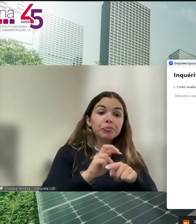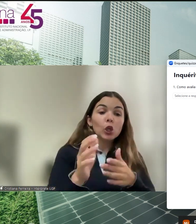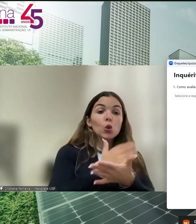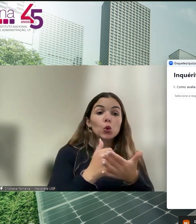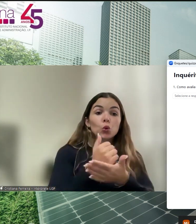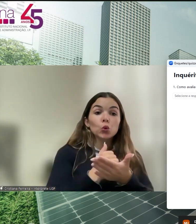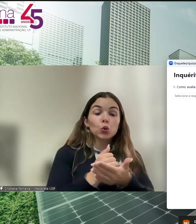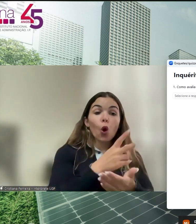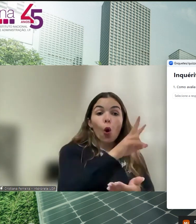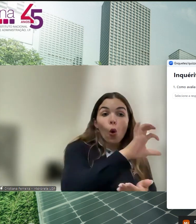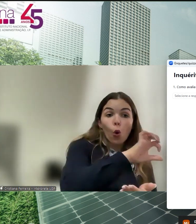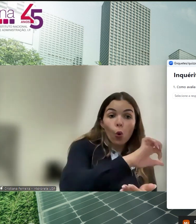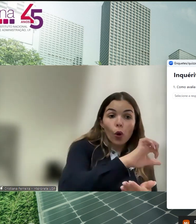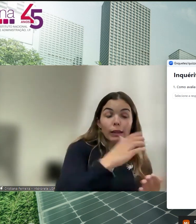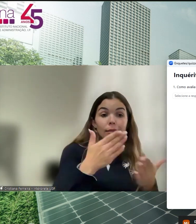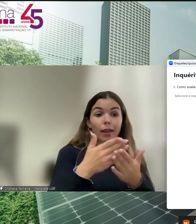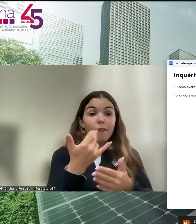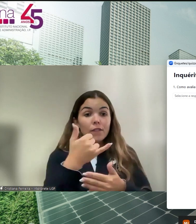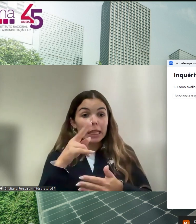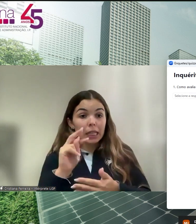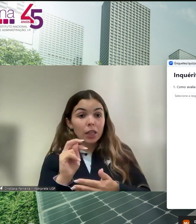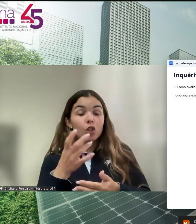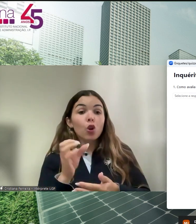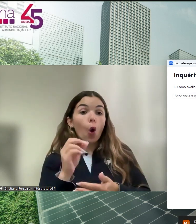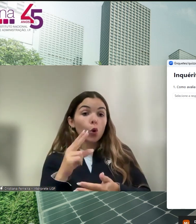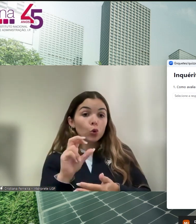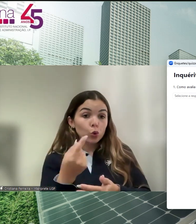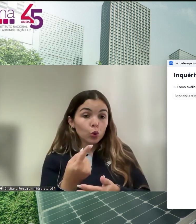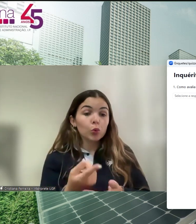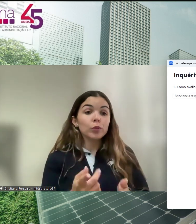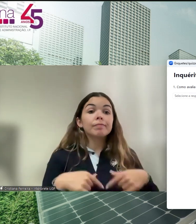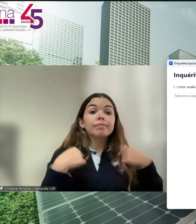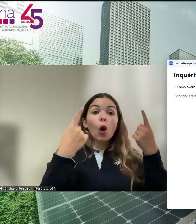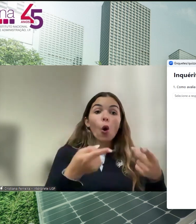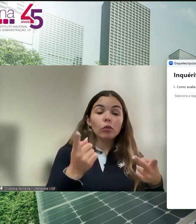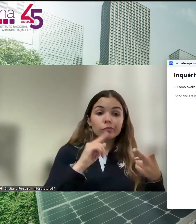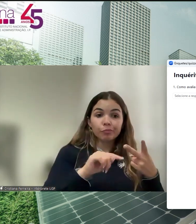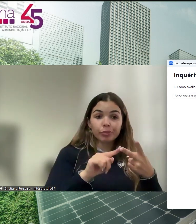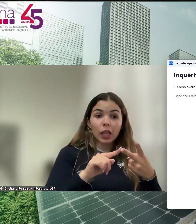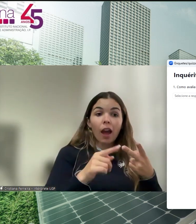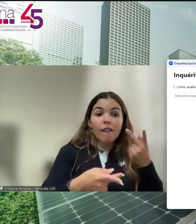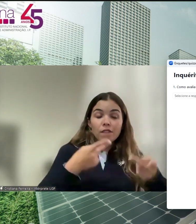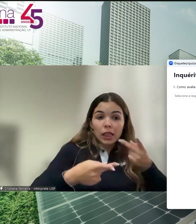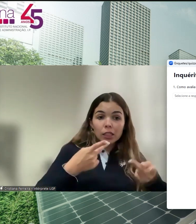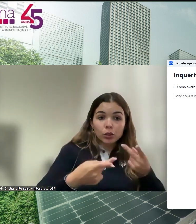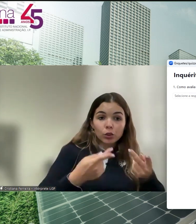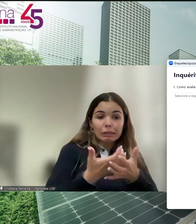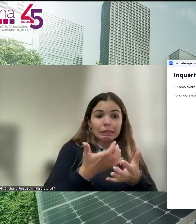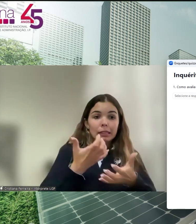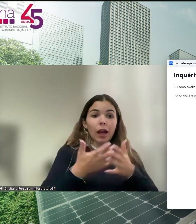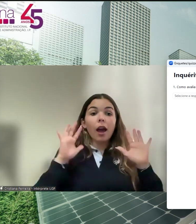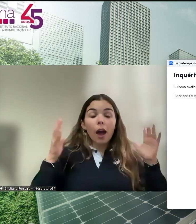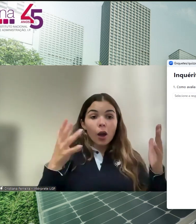ocorrerá de 8 a 23 de outubro, e Simplex Ambiental, Avaliação de Impacto Ambiental, Licenciamento